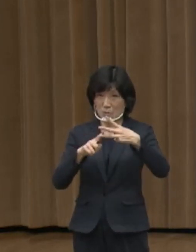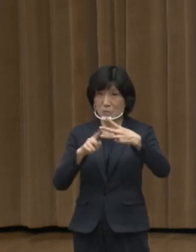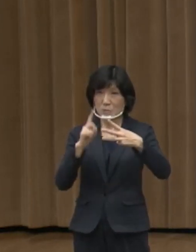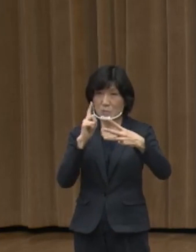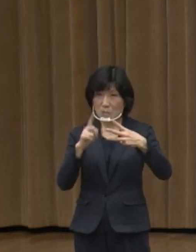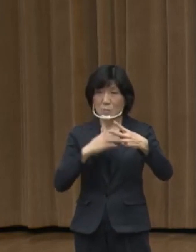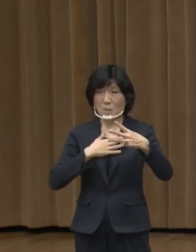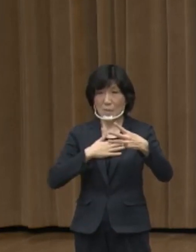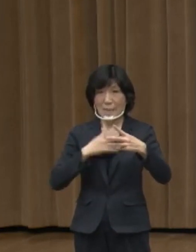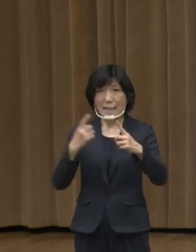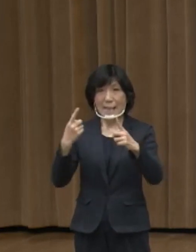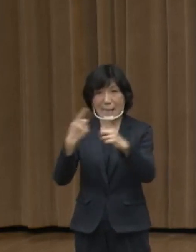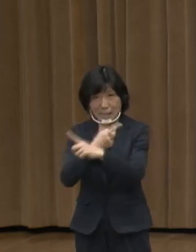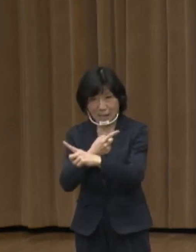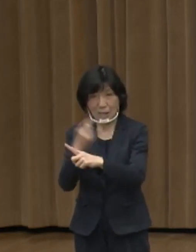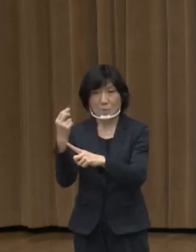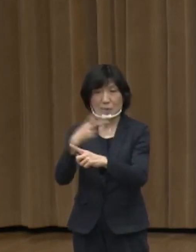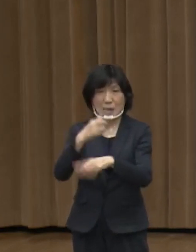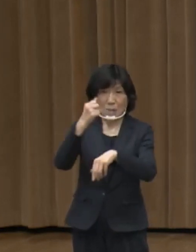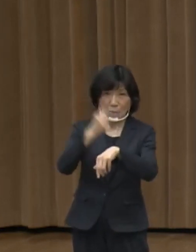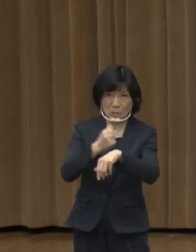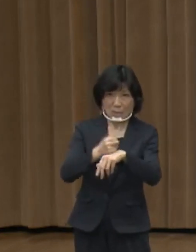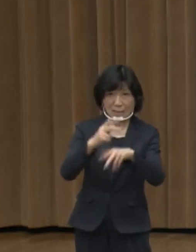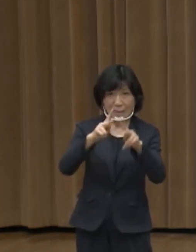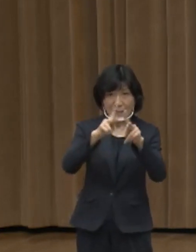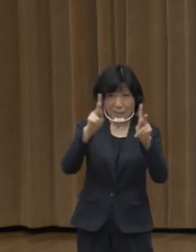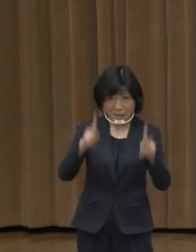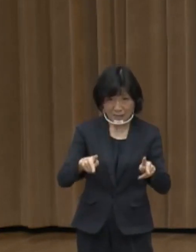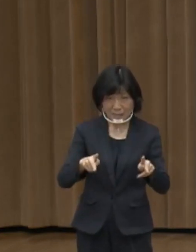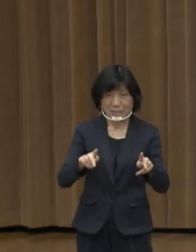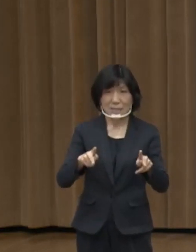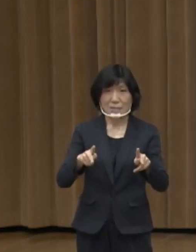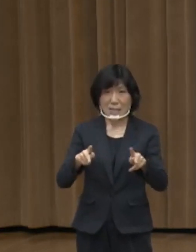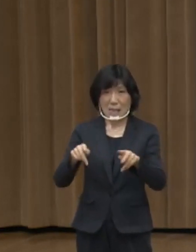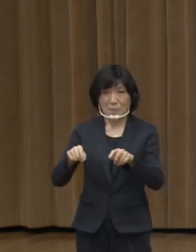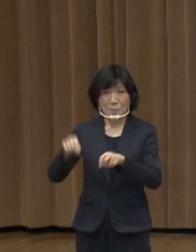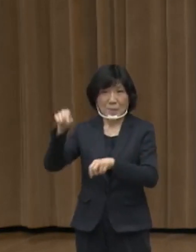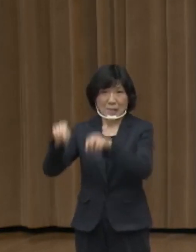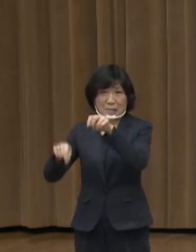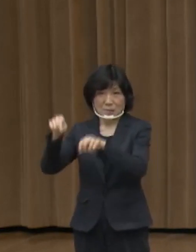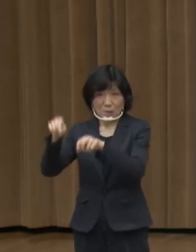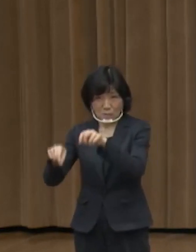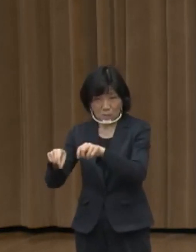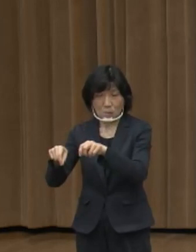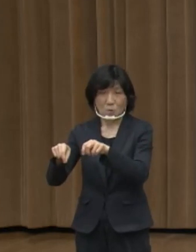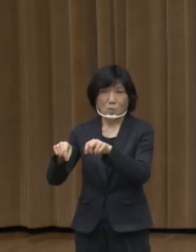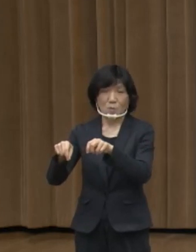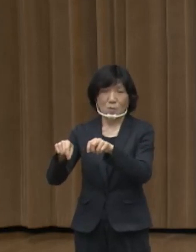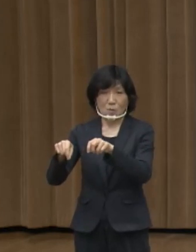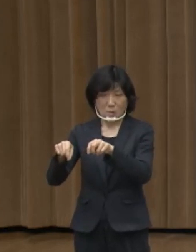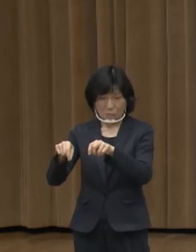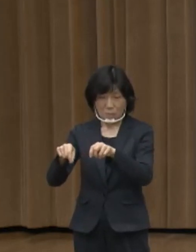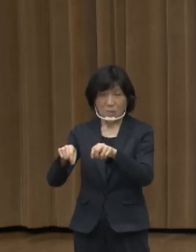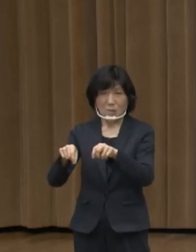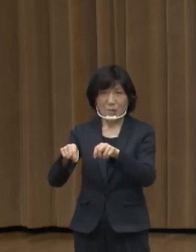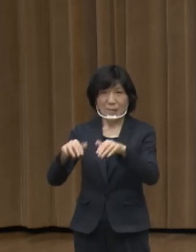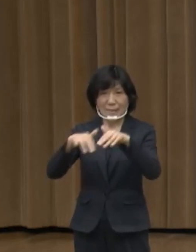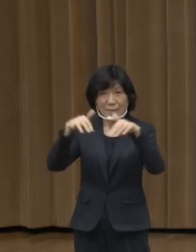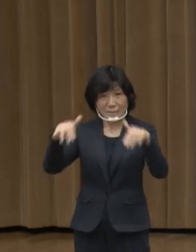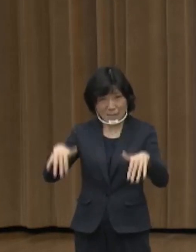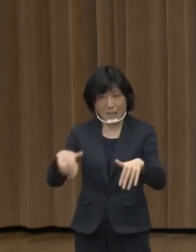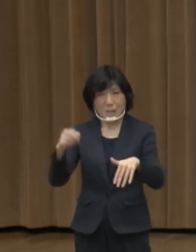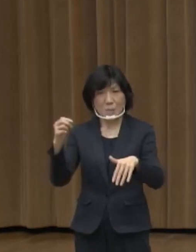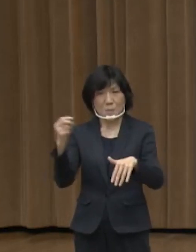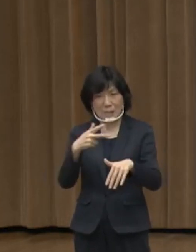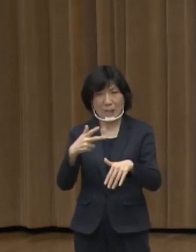が、変化だとか困難な課題だとか、あるいはマネージメントとか、つまりその体制整備や危機